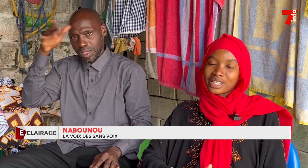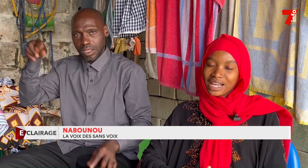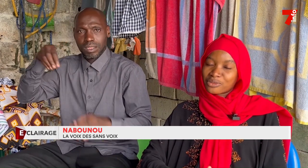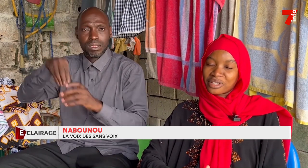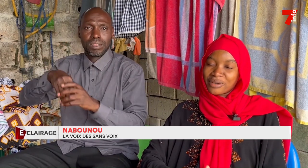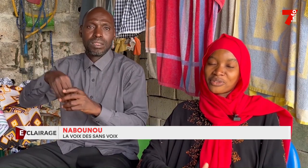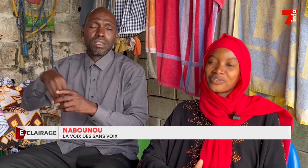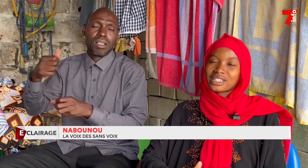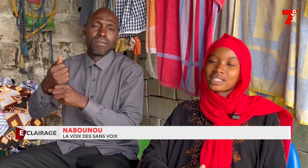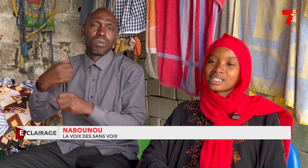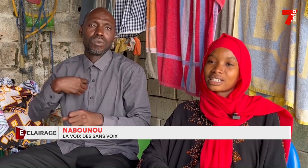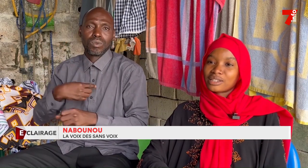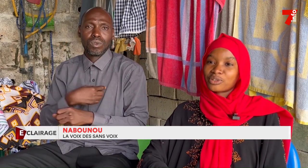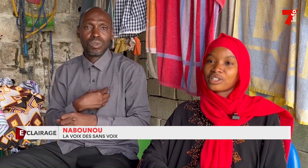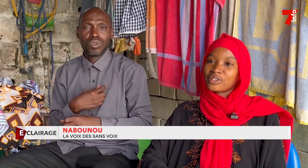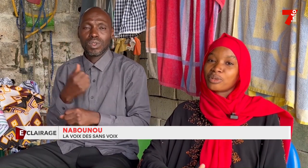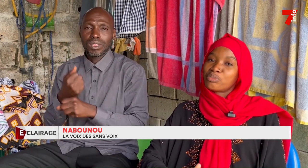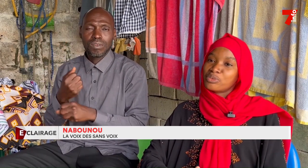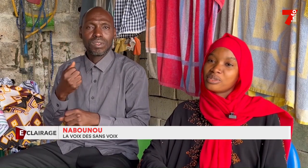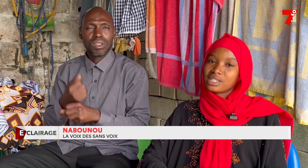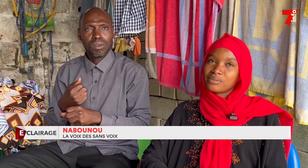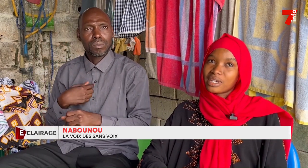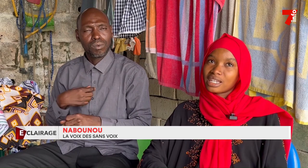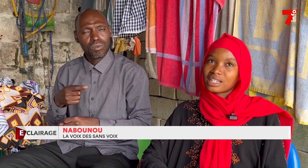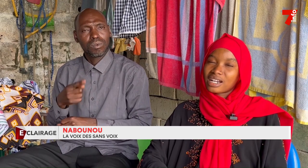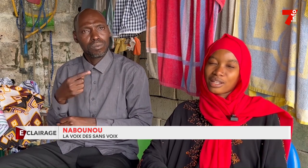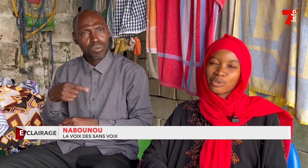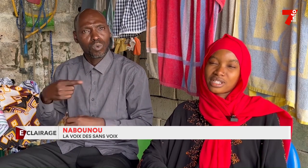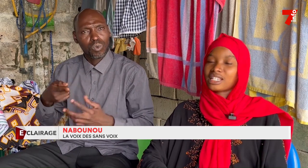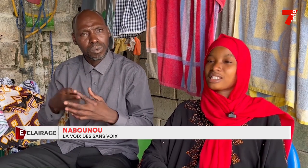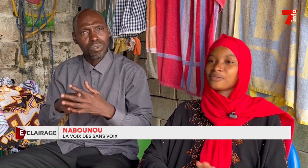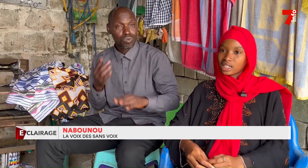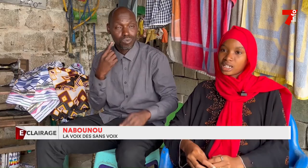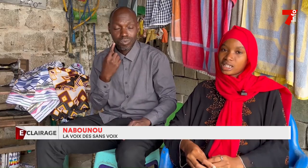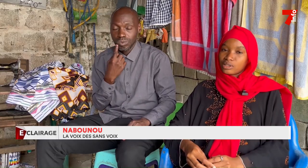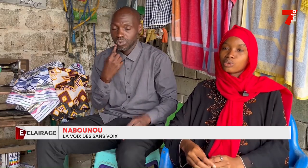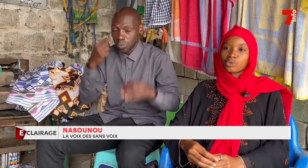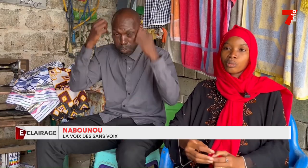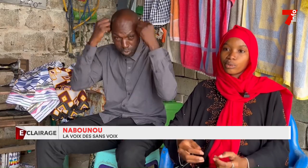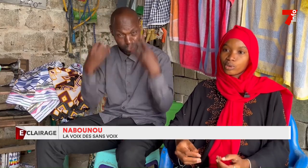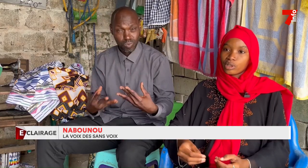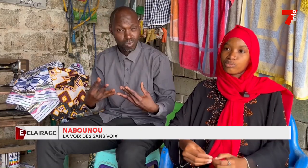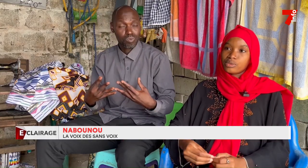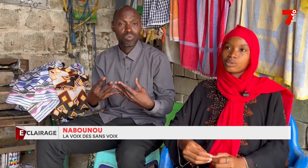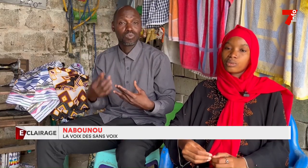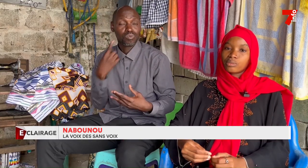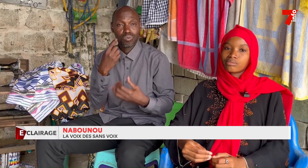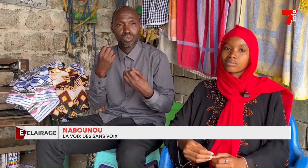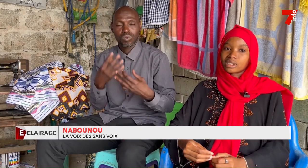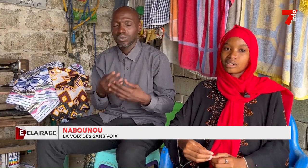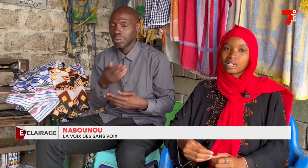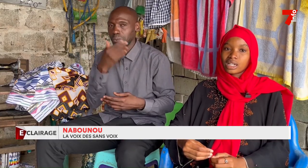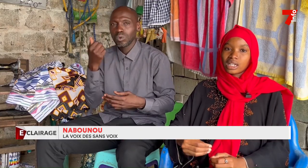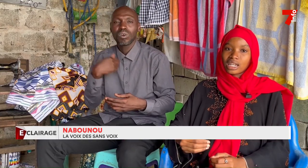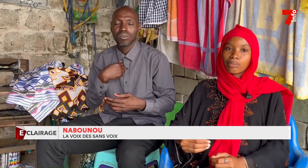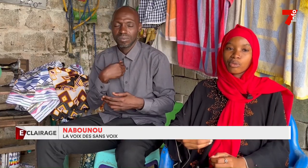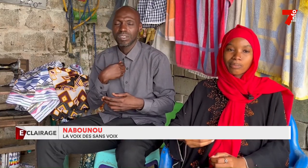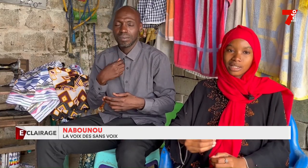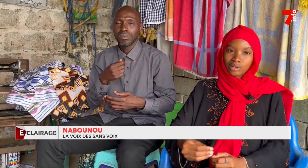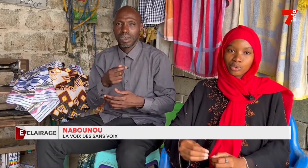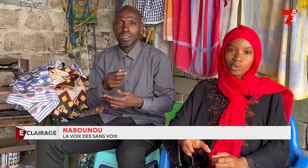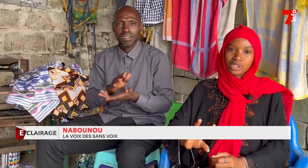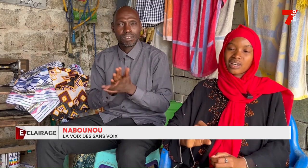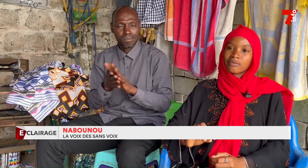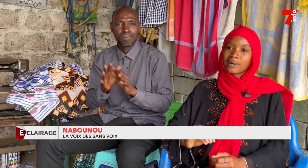C'est de là que tout est parti en fait. Donc j'avais depuis mes 14-15 ans. sont nombreux. puis ils ont... La